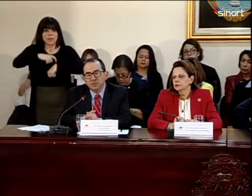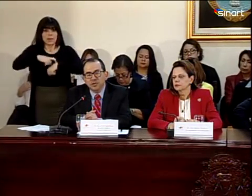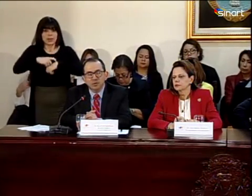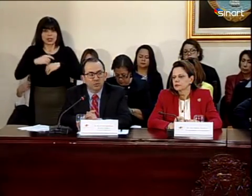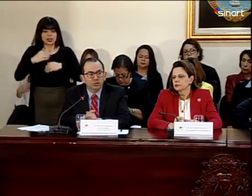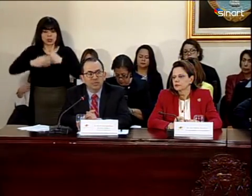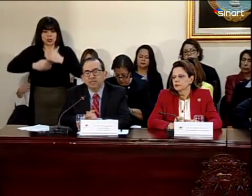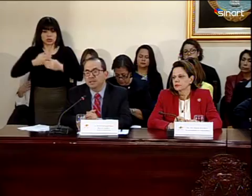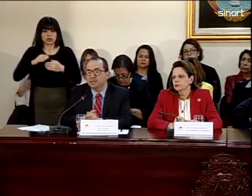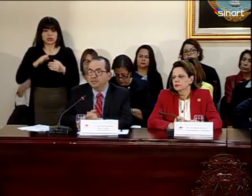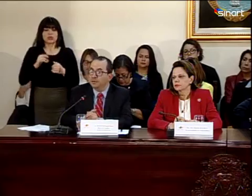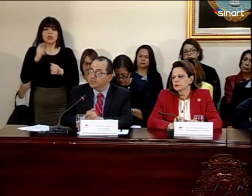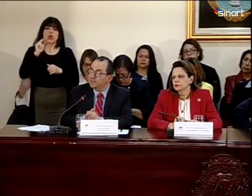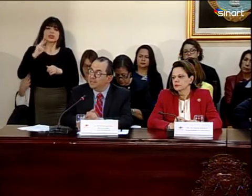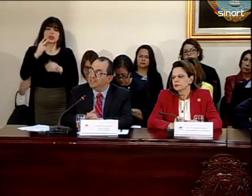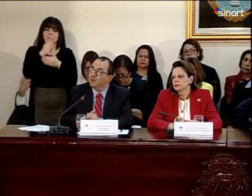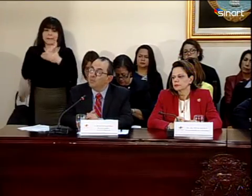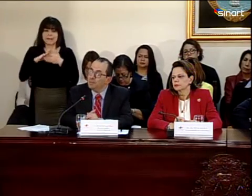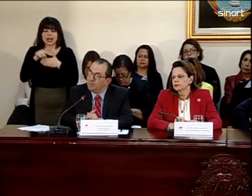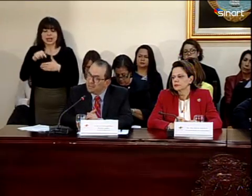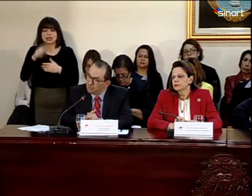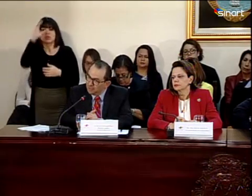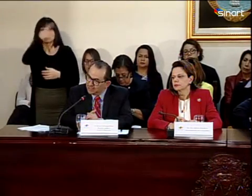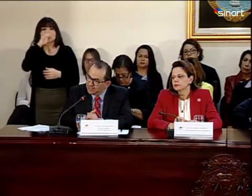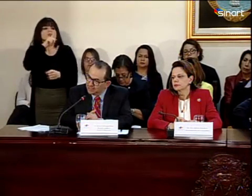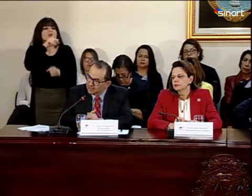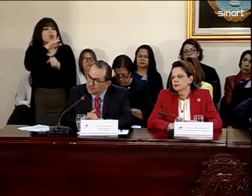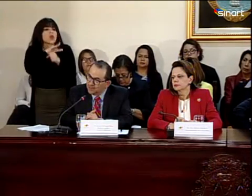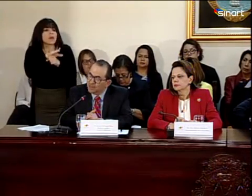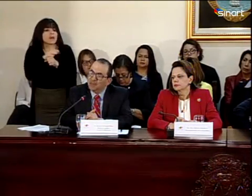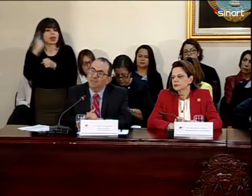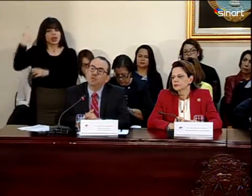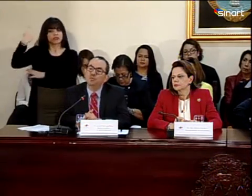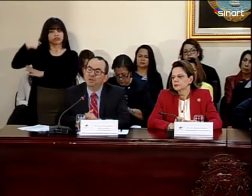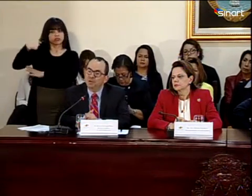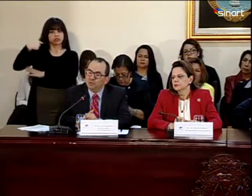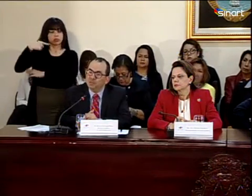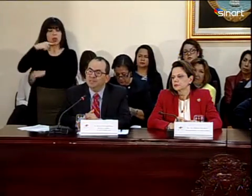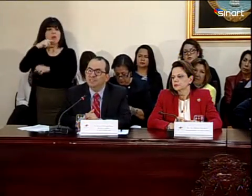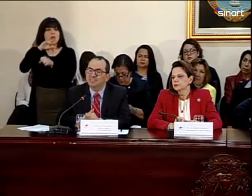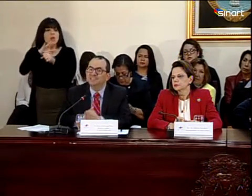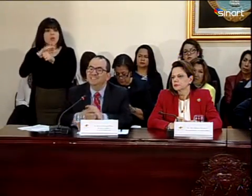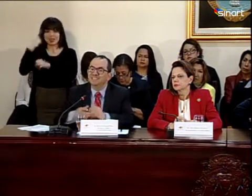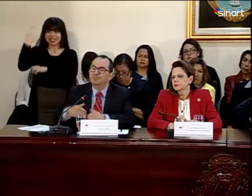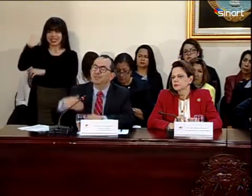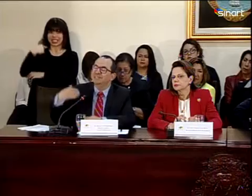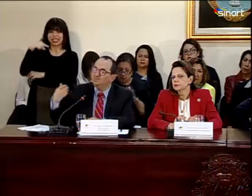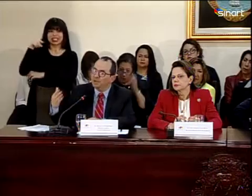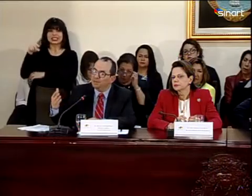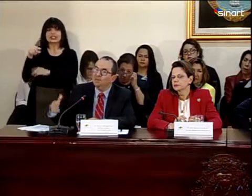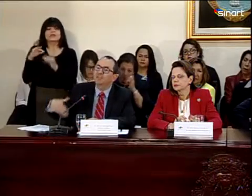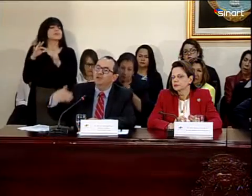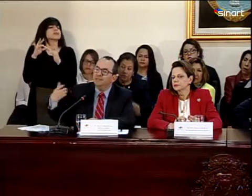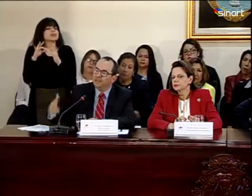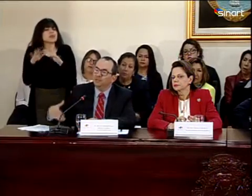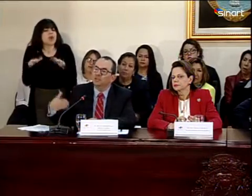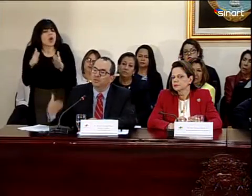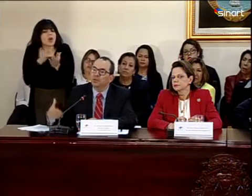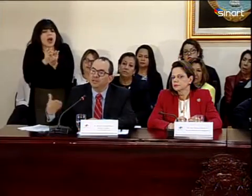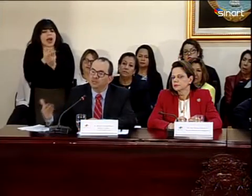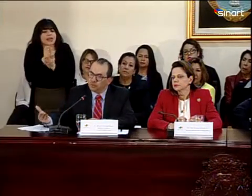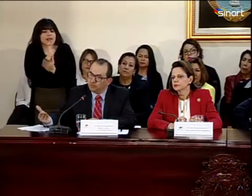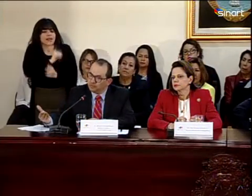proceso donde lo que se requiere es el cumplimiento de la sentencia, y el cumplimiento de la sentencia se da principalmente a través de